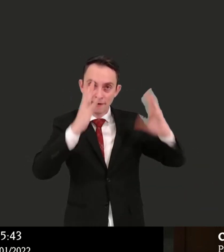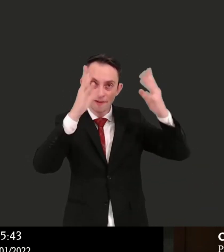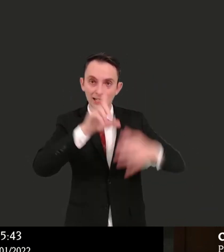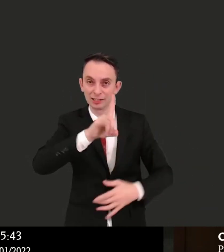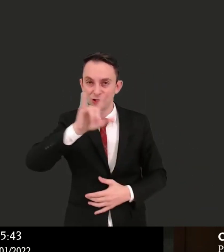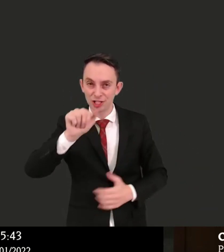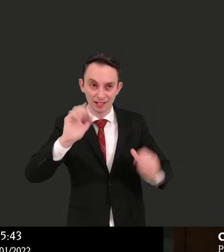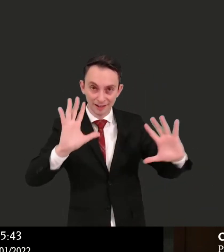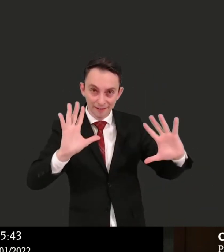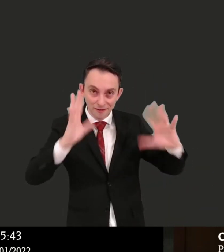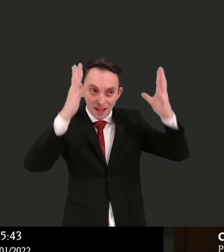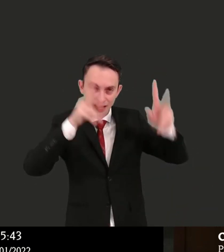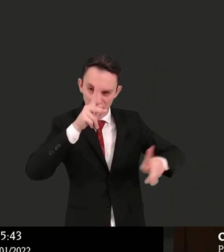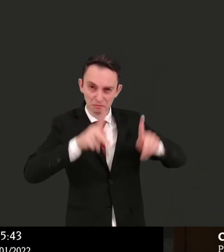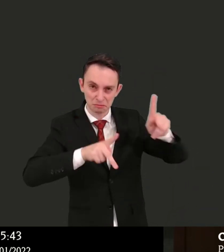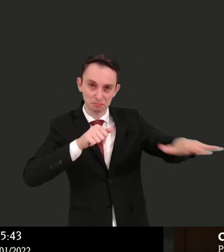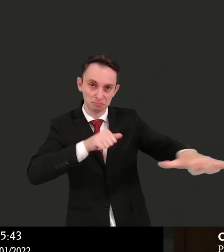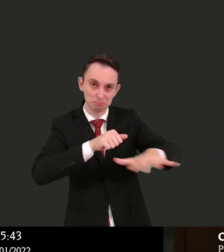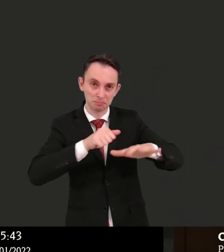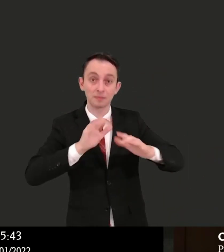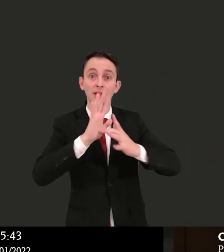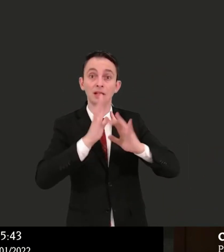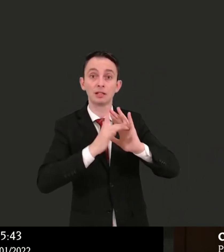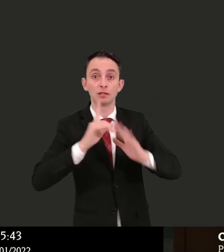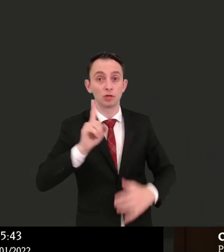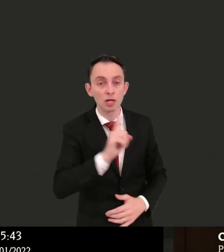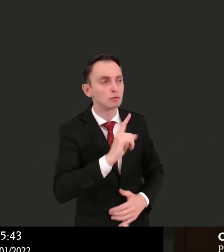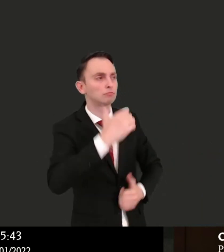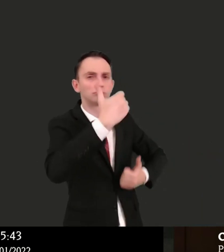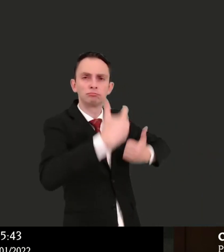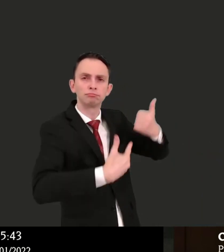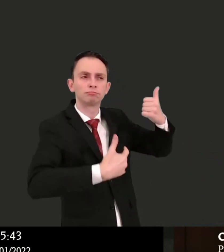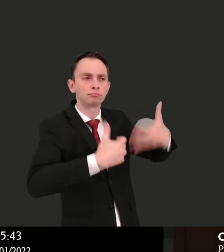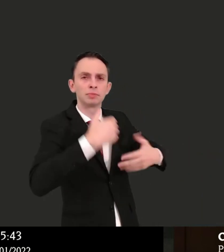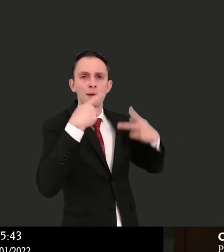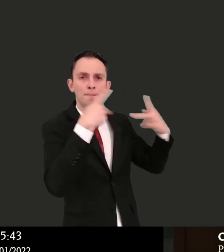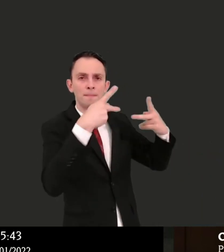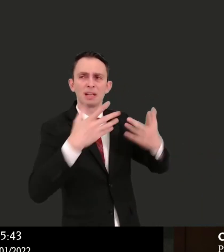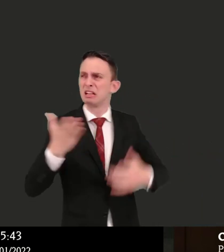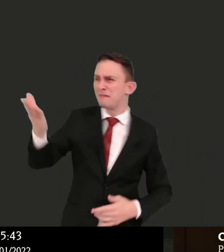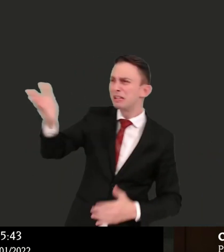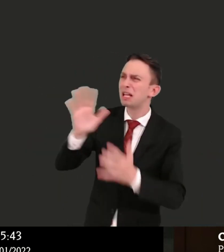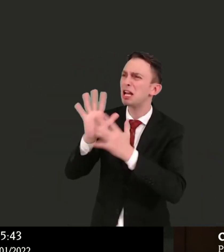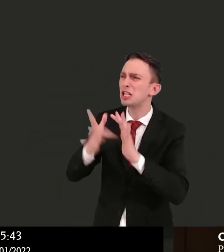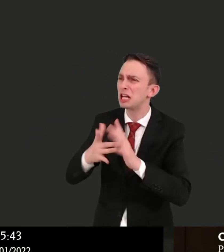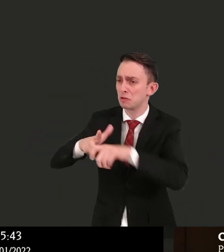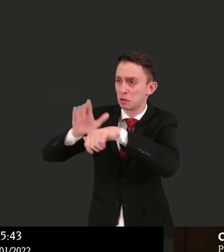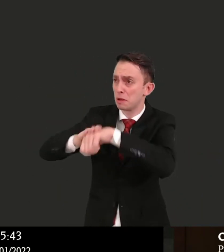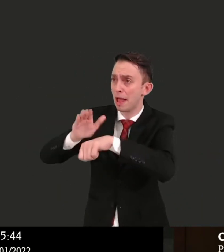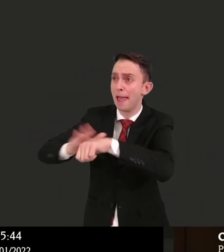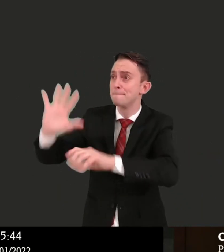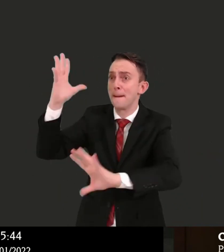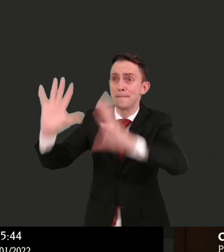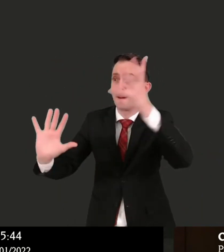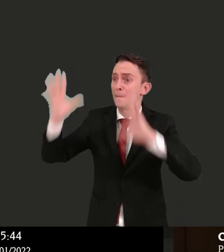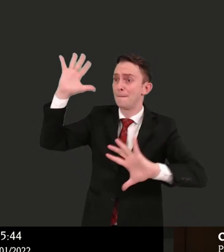festa, e ele fez essa pregação porque estavam apertando ele muito. Com que autoridade você faz tudo isso que está fazendo? Quem te